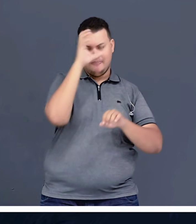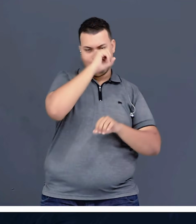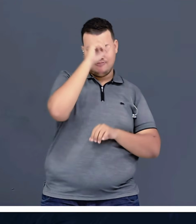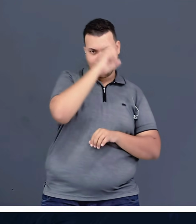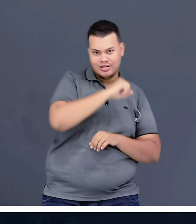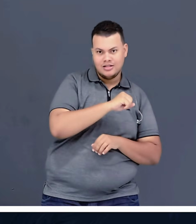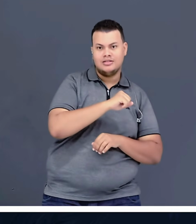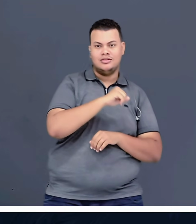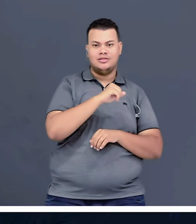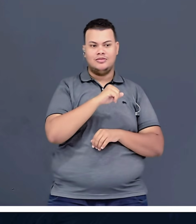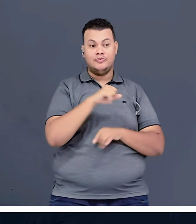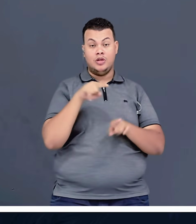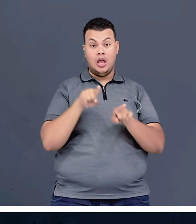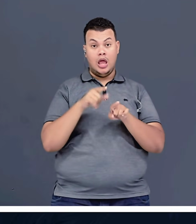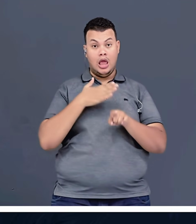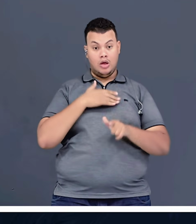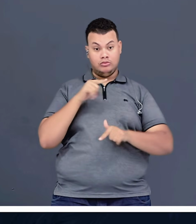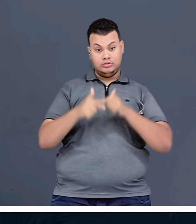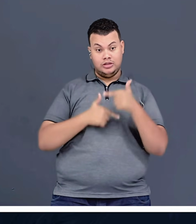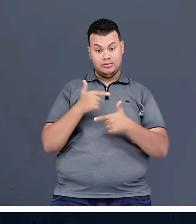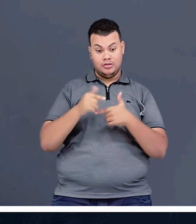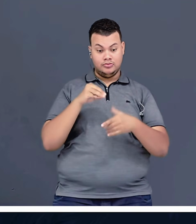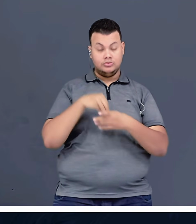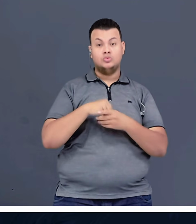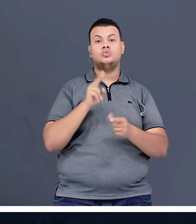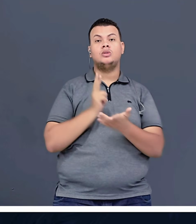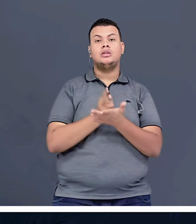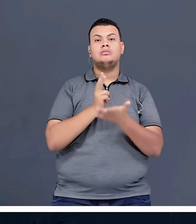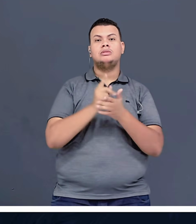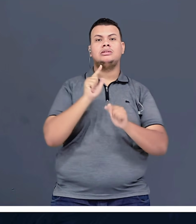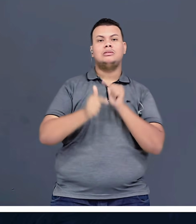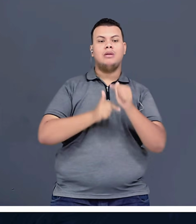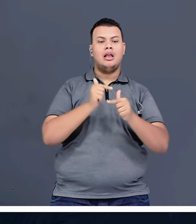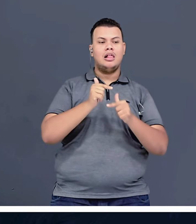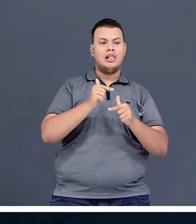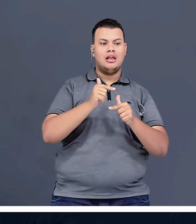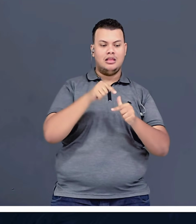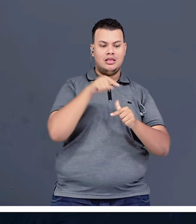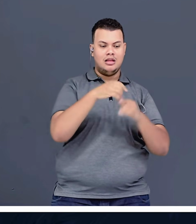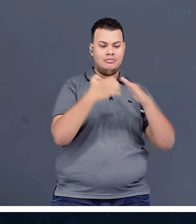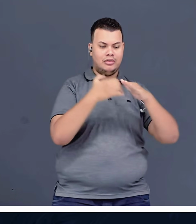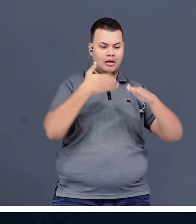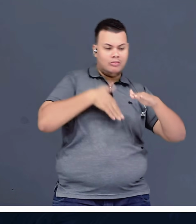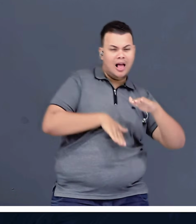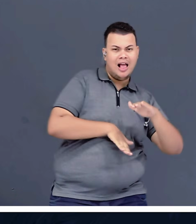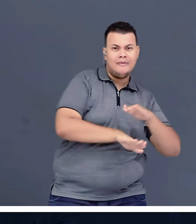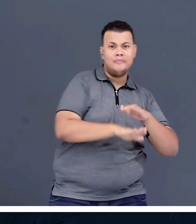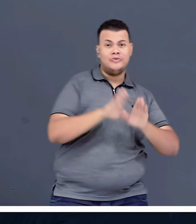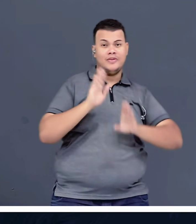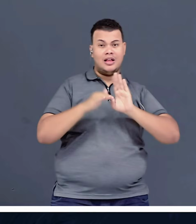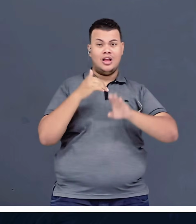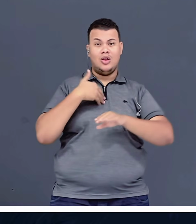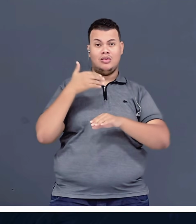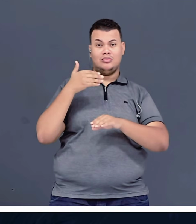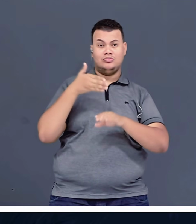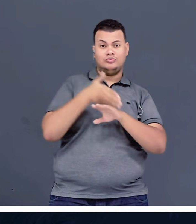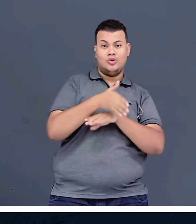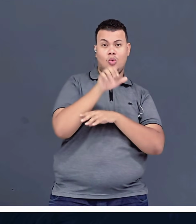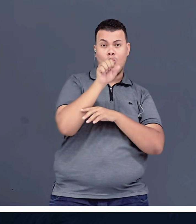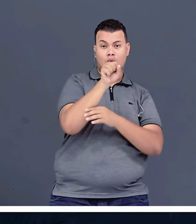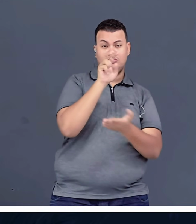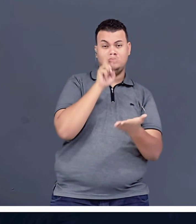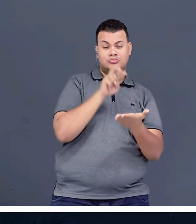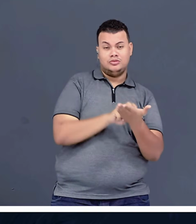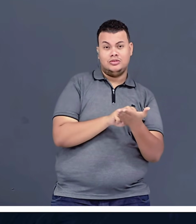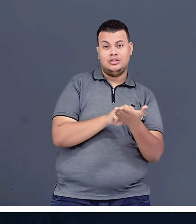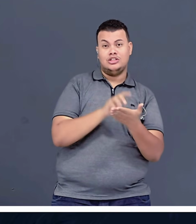E a minha função como mecânico era trabalhar sempre no porão da empresa. Então tinha dias que eu entrava 8 da manhã e só